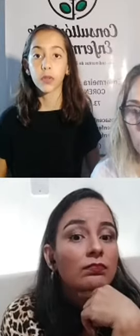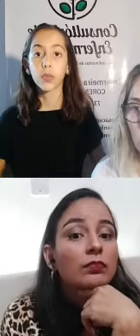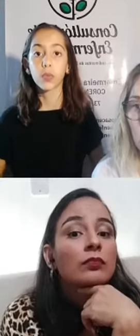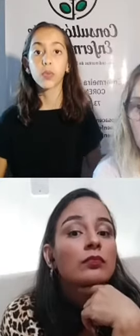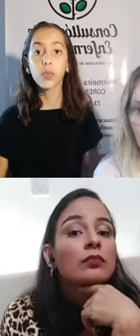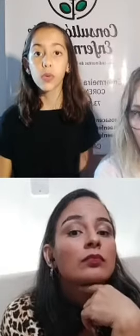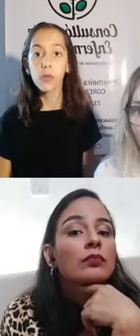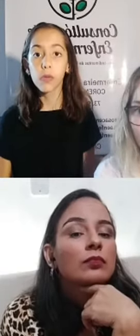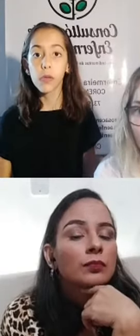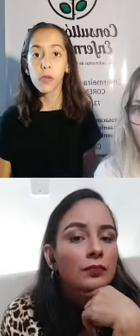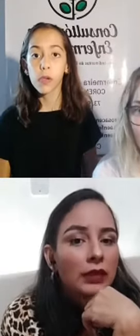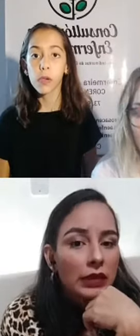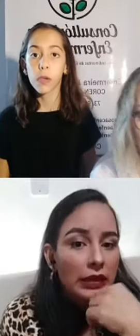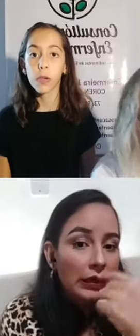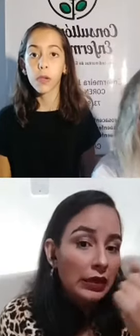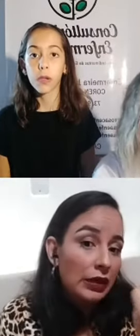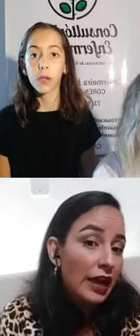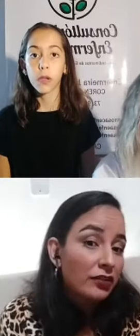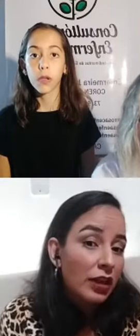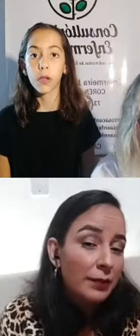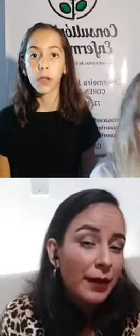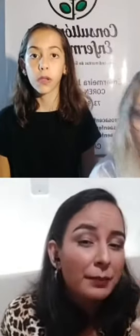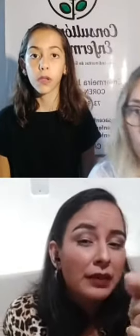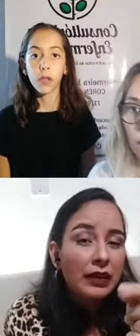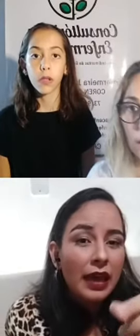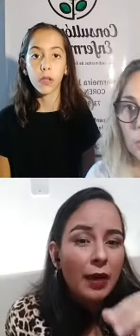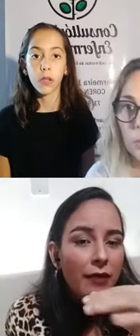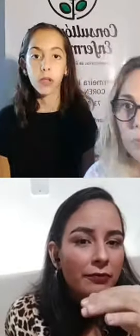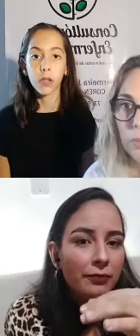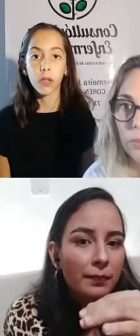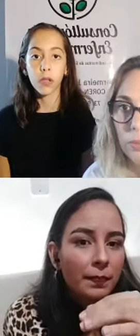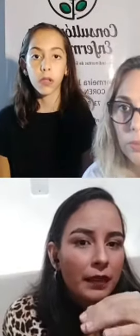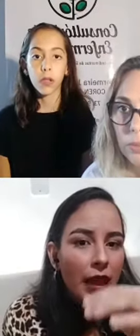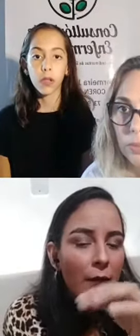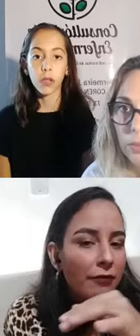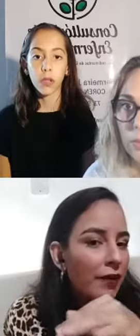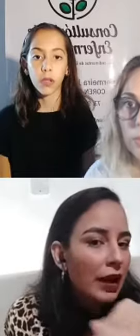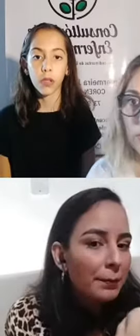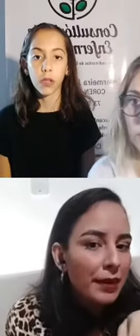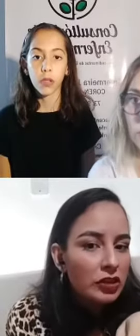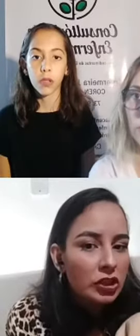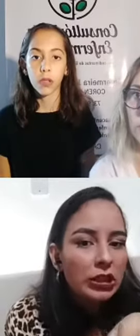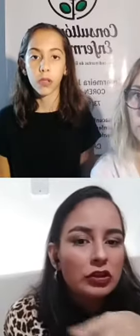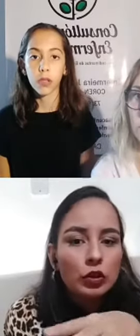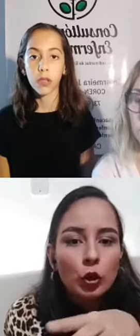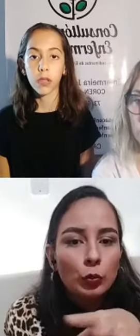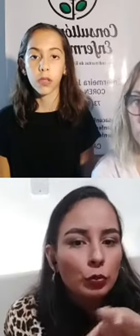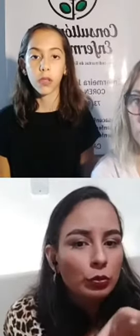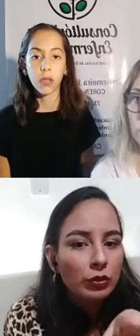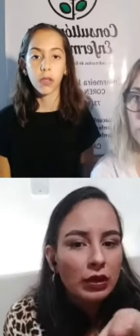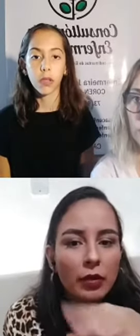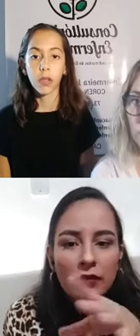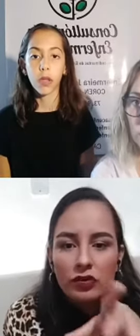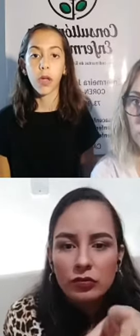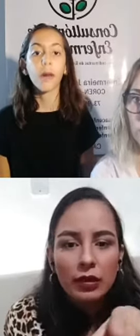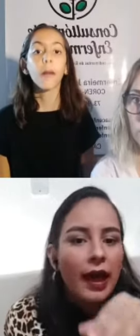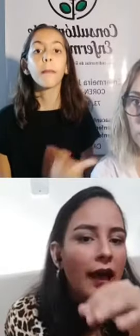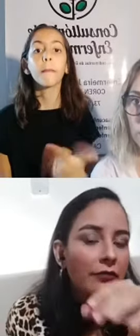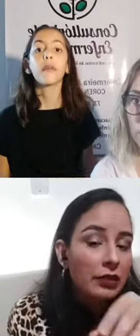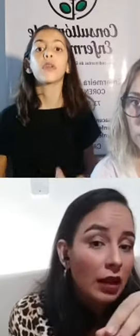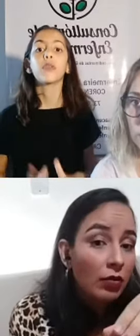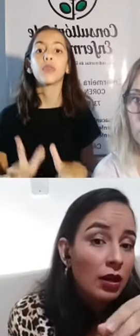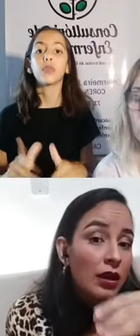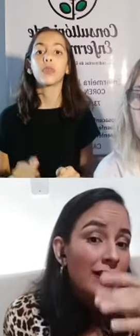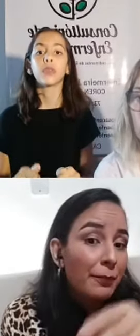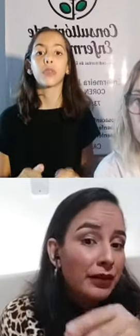atividade, né? Então, E para mim é uma fala repetida de todo mundo que eu assisto live